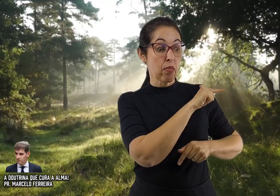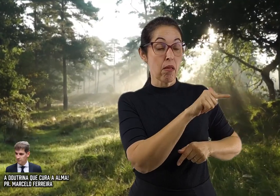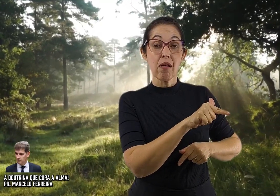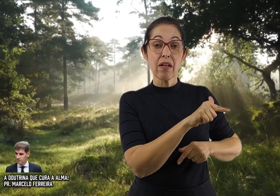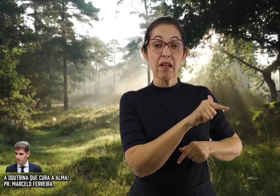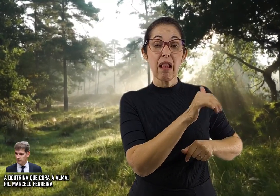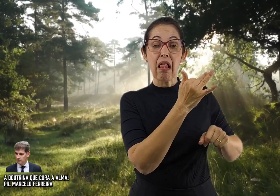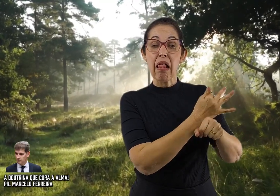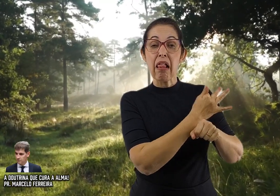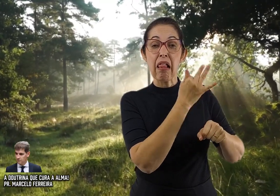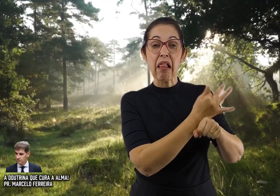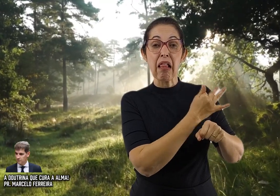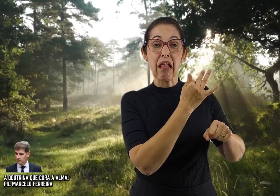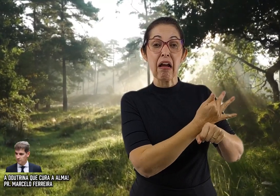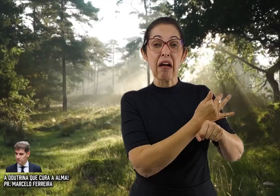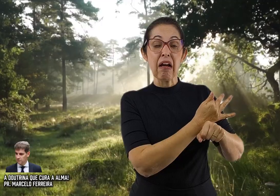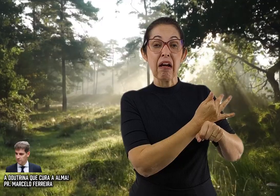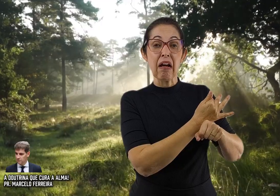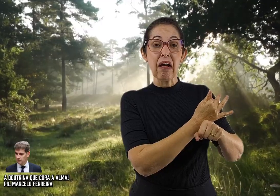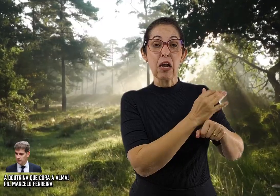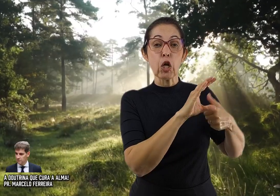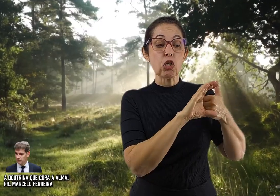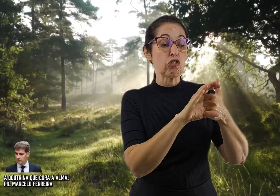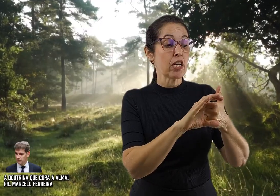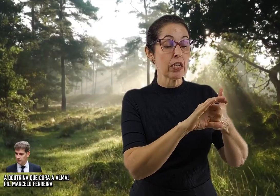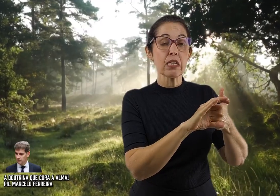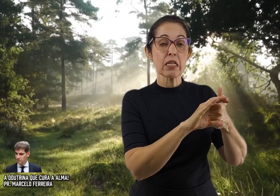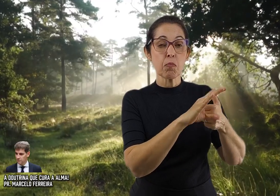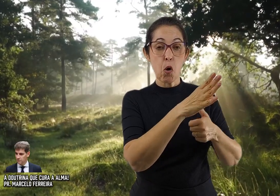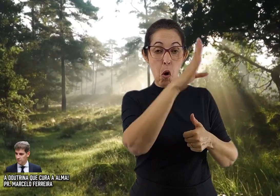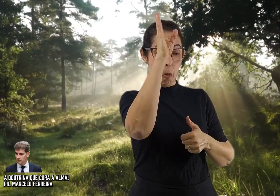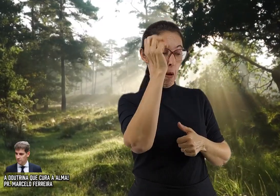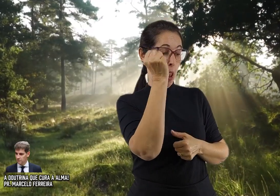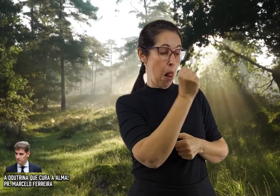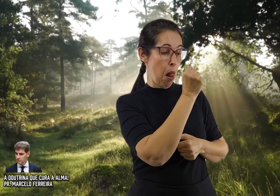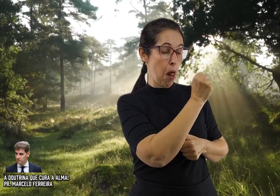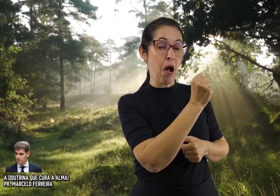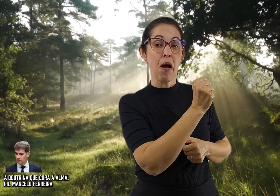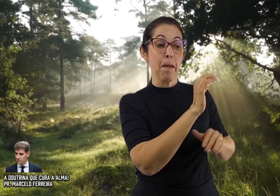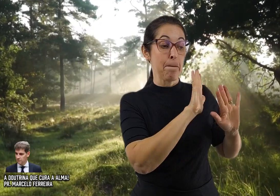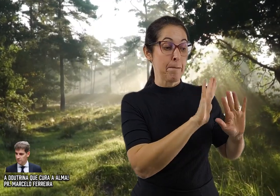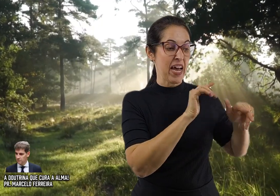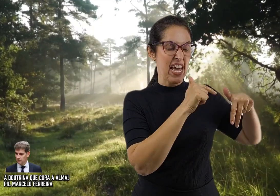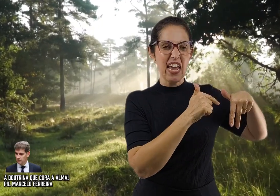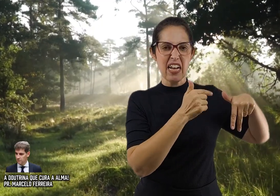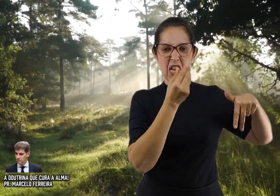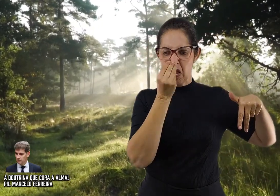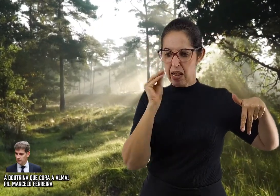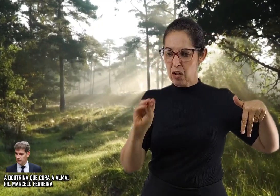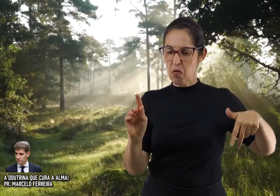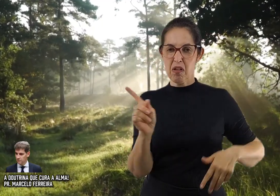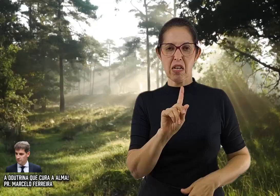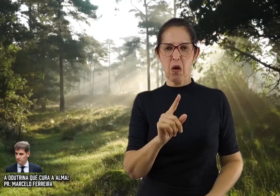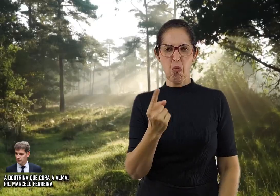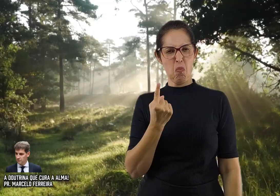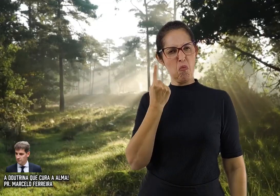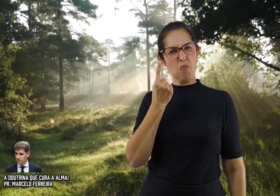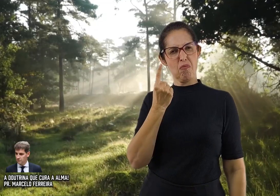torturados pelo cristianismo romano e não negaram. Só há um Salvador, Jesus Cristo o